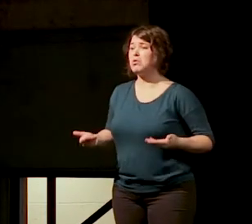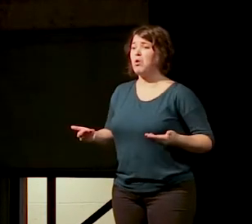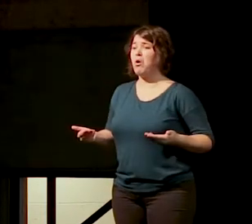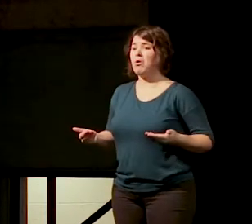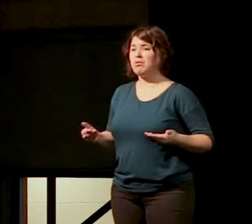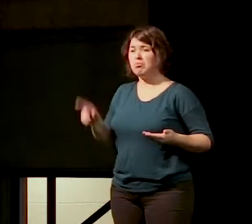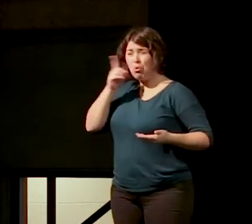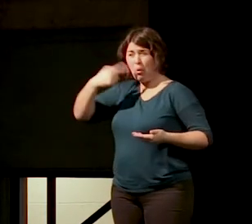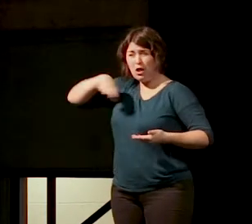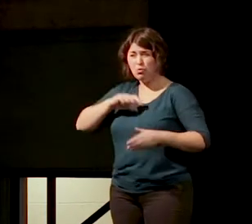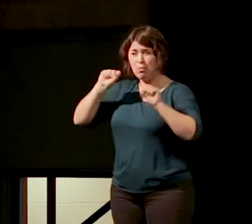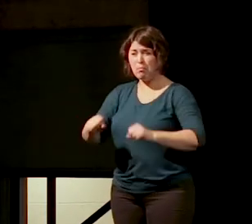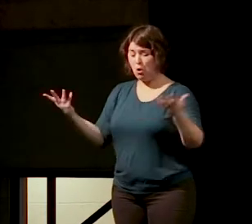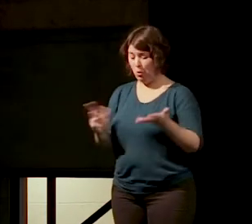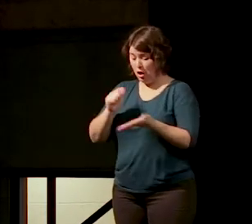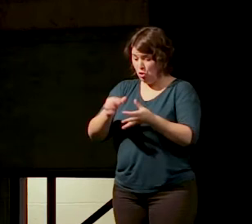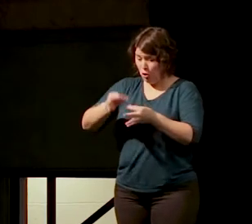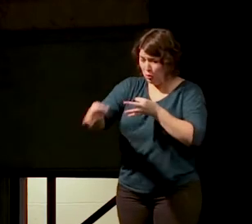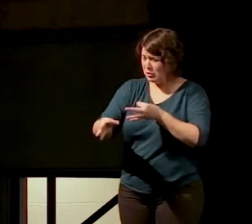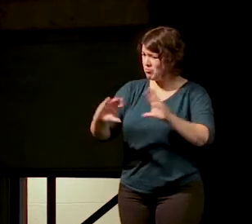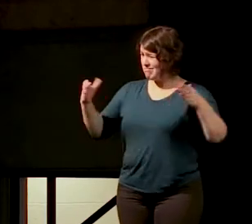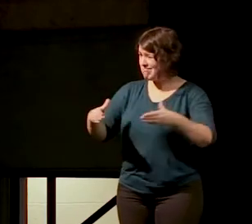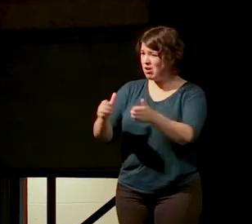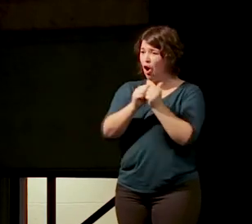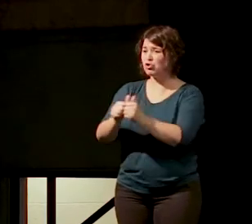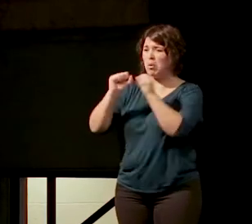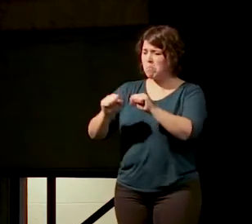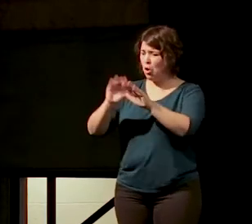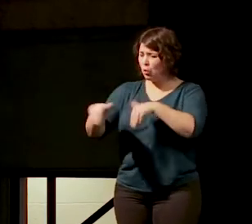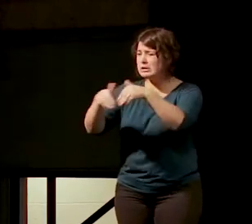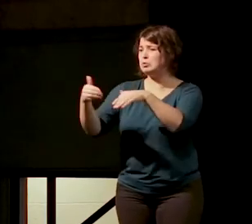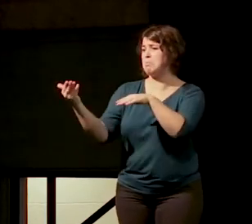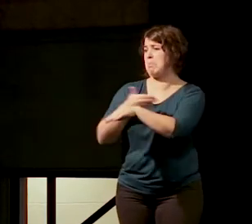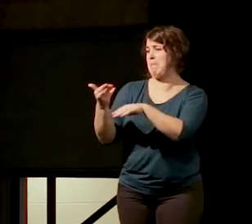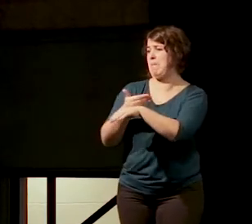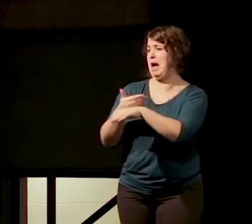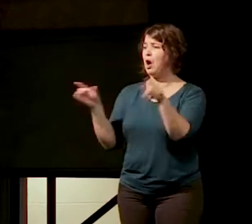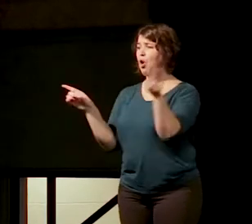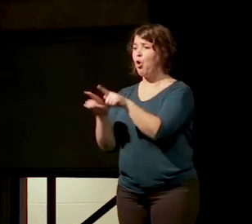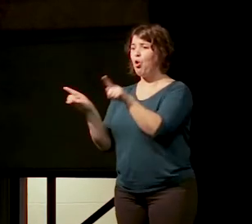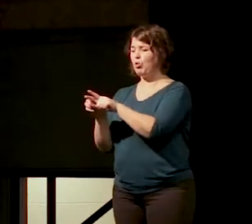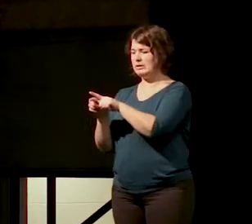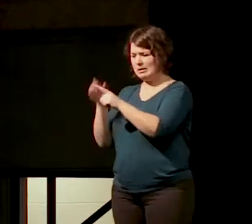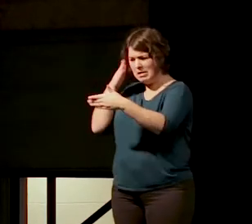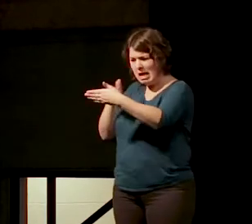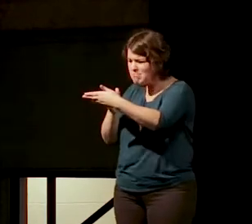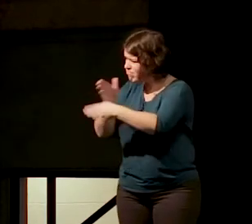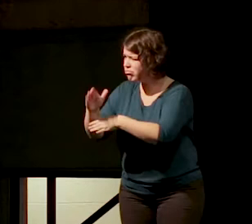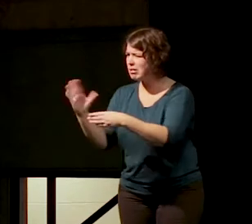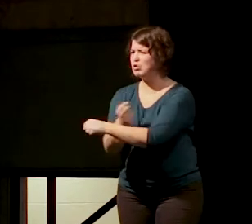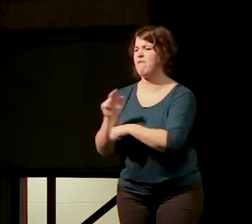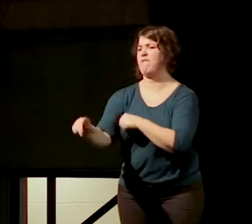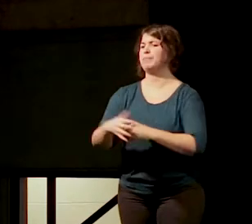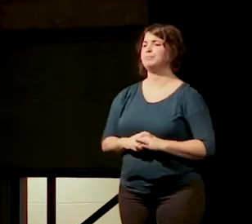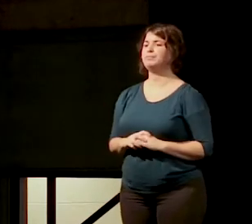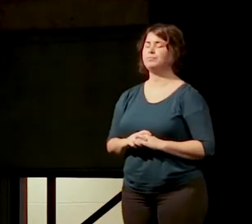nos capacités collectives à Gouenou, à poursuivre, à nous préparer et à surmonter ce qui devrait l'être.